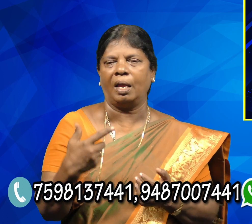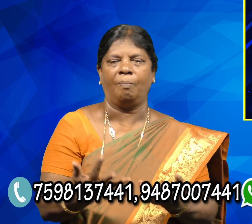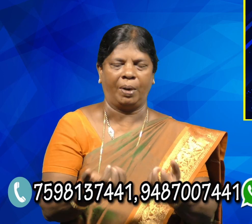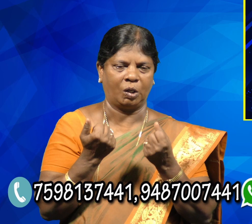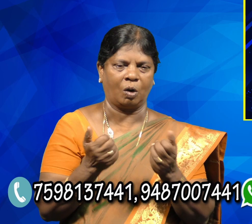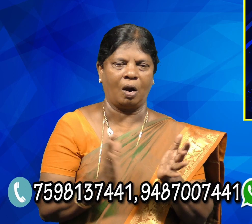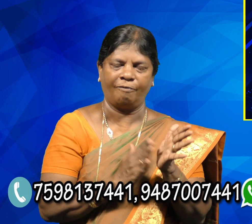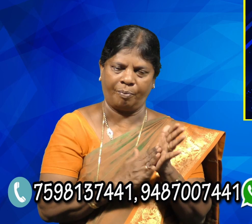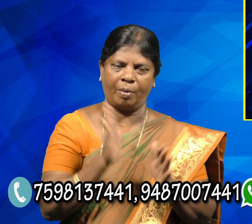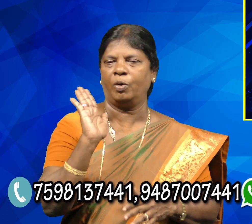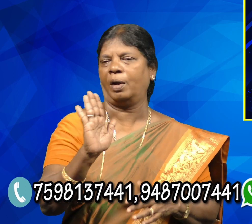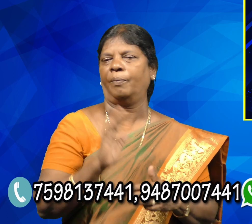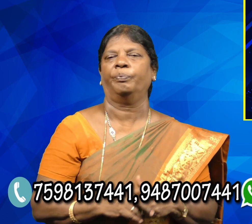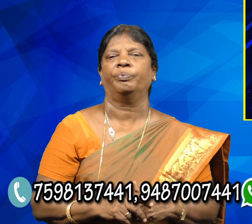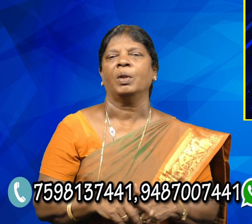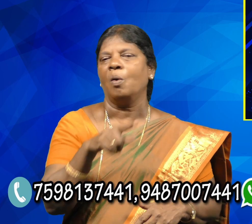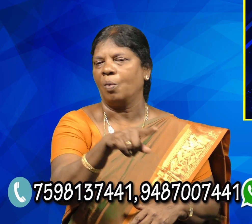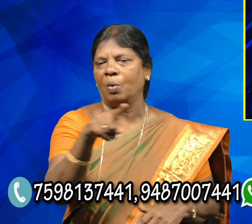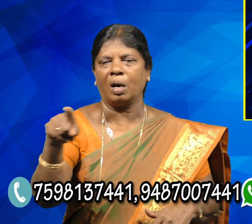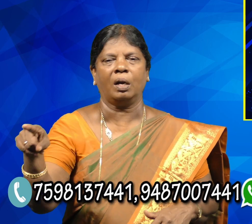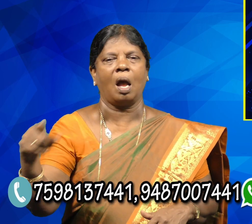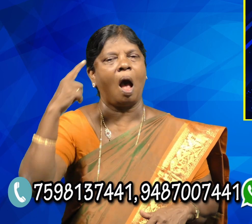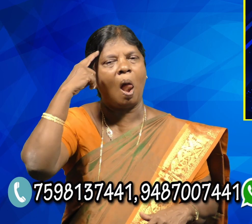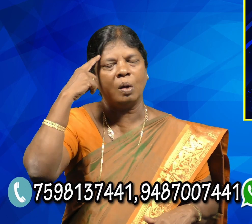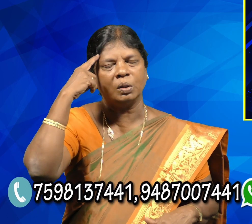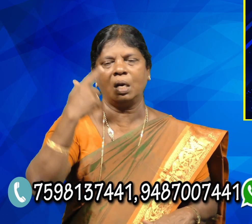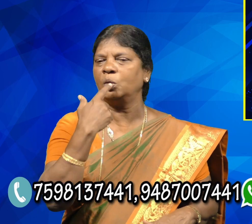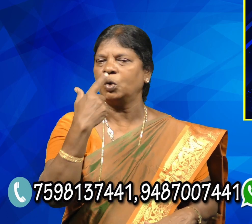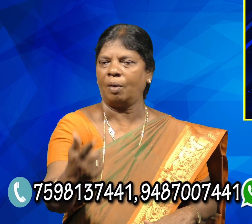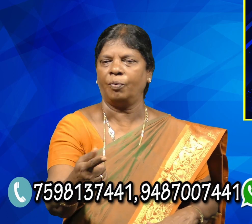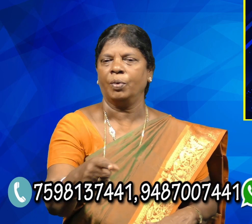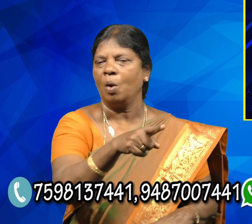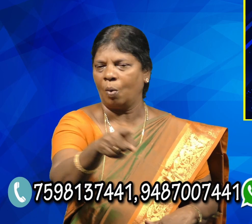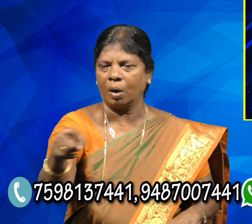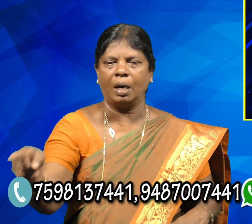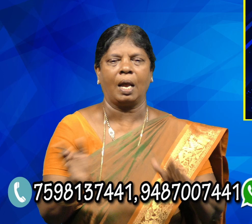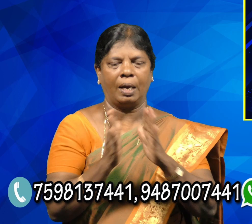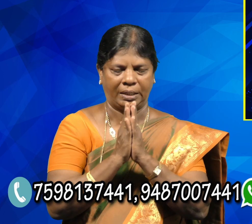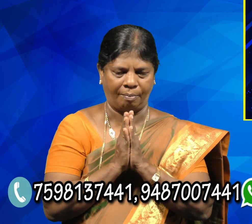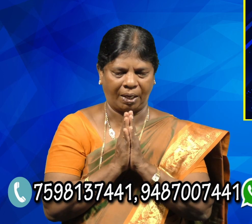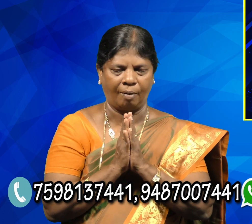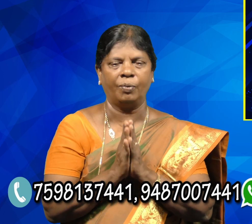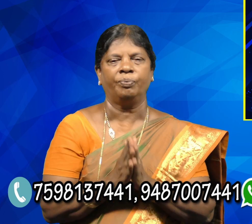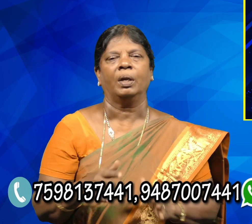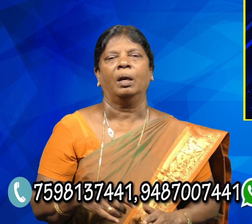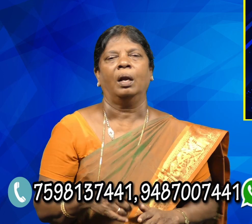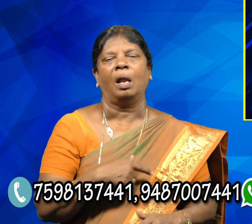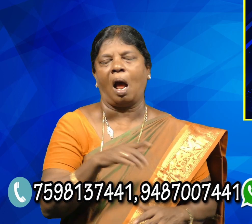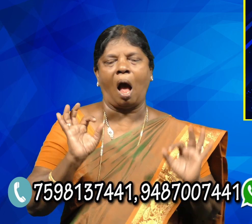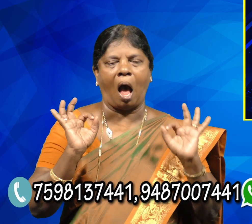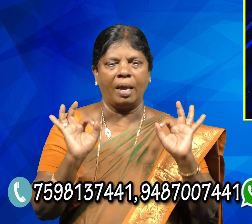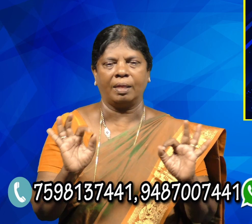வாழ்க்கையில் அனுபவிக்க விரும்புகிறீர்களா? உங்களுக்கு ஆலோசனை கூறவும் உங்களுக்காக